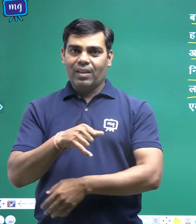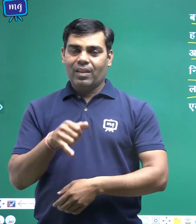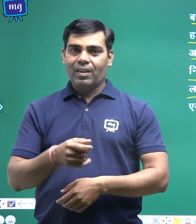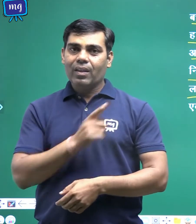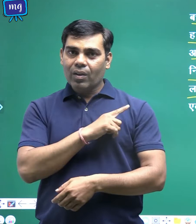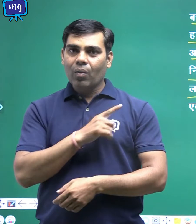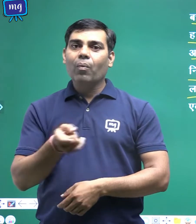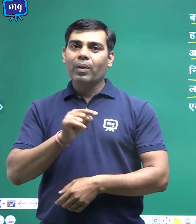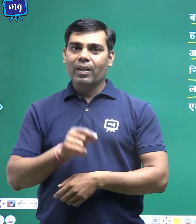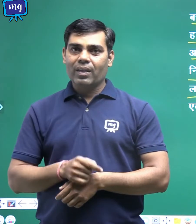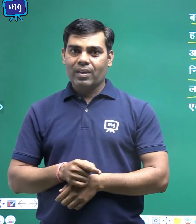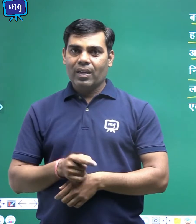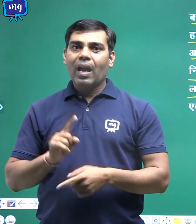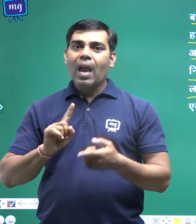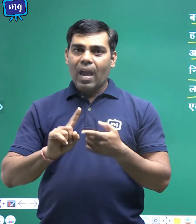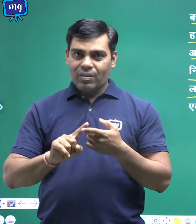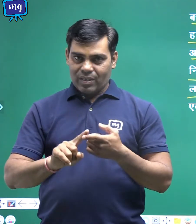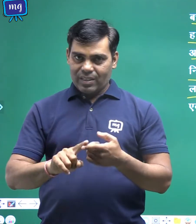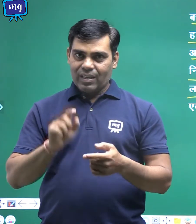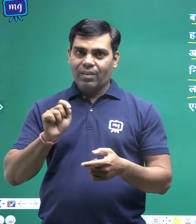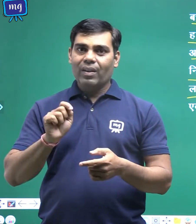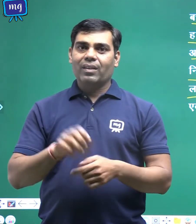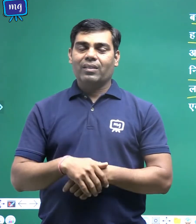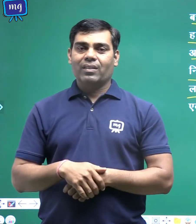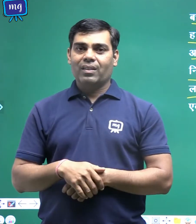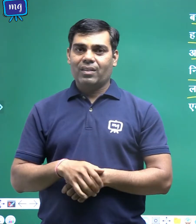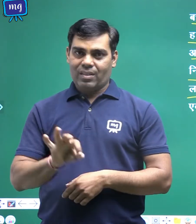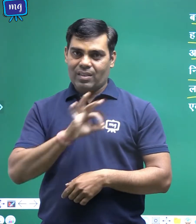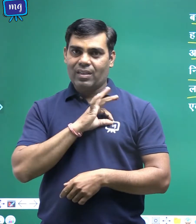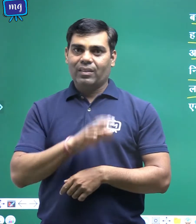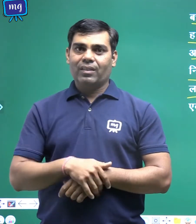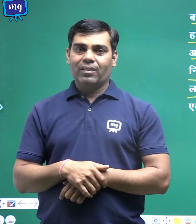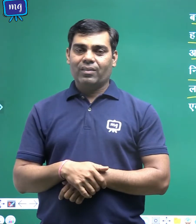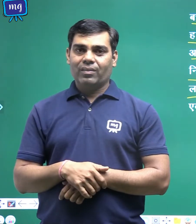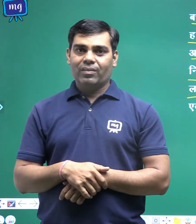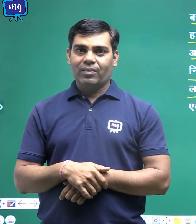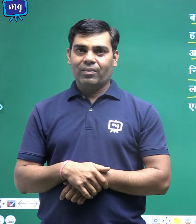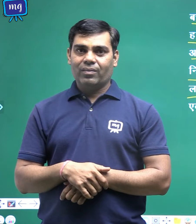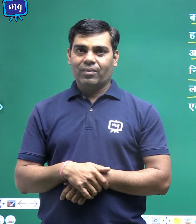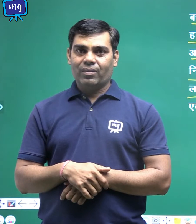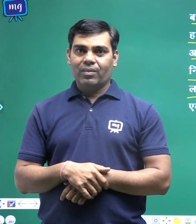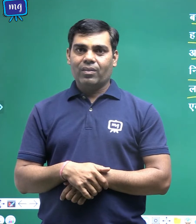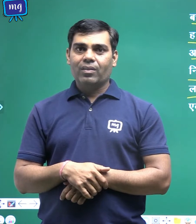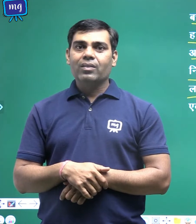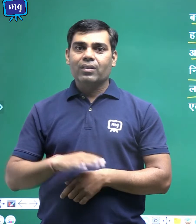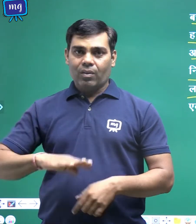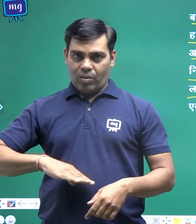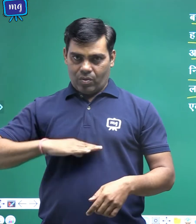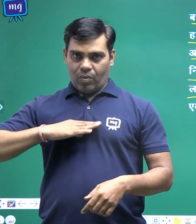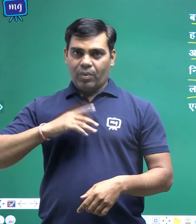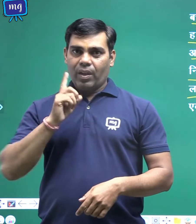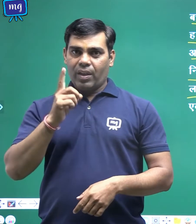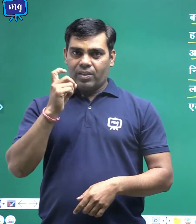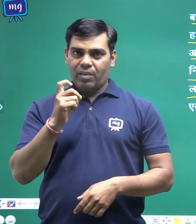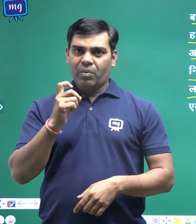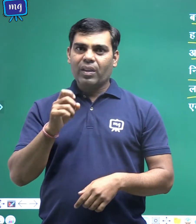भी शिक्षण कार्य अच्छा लगता था। 17 वर्ष की कम उम्र